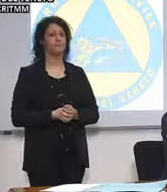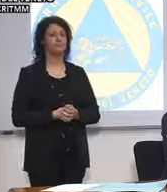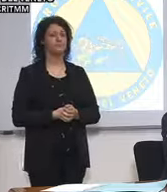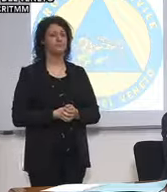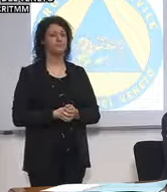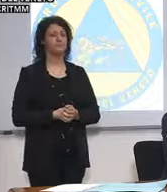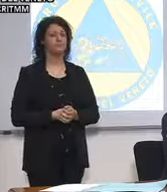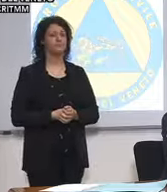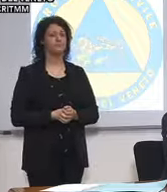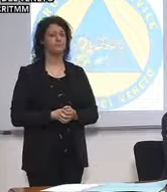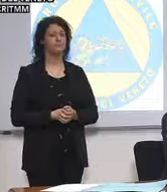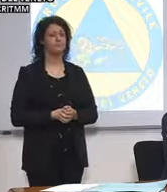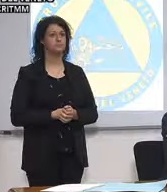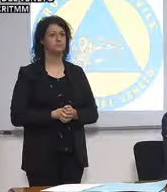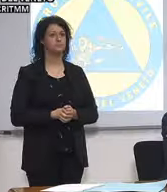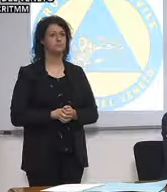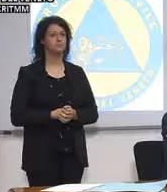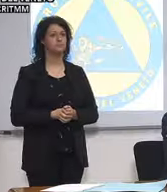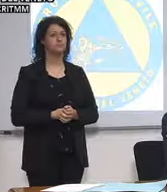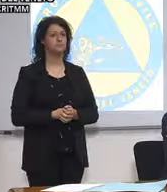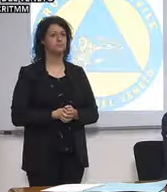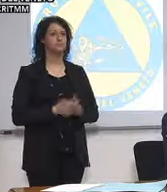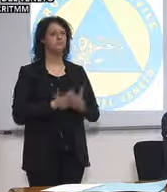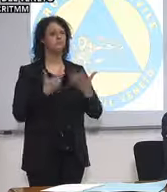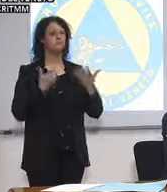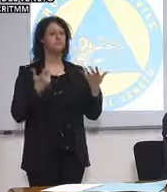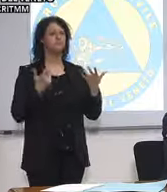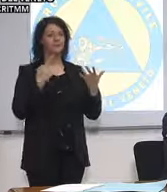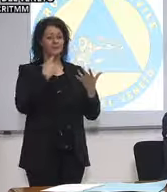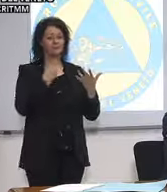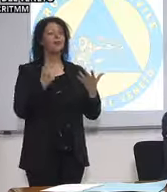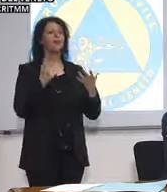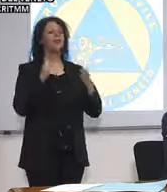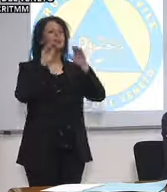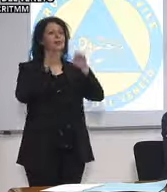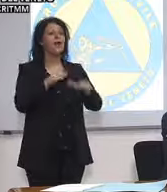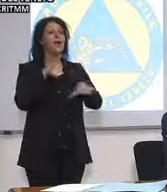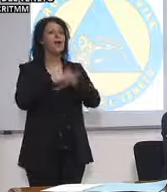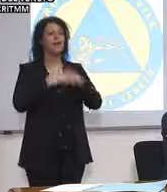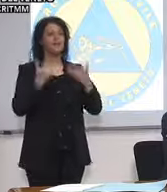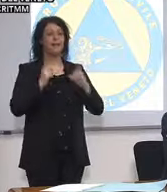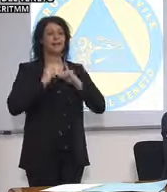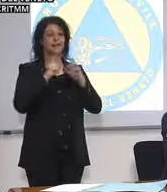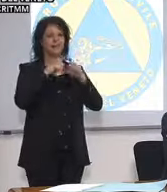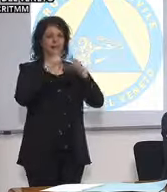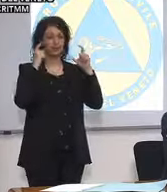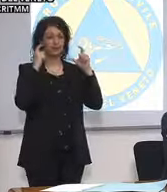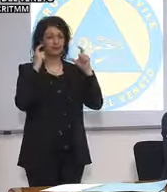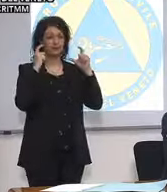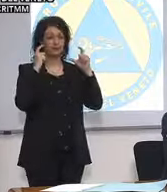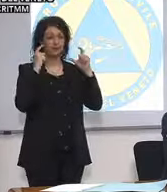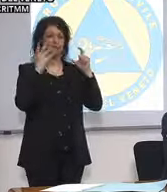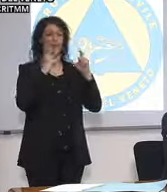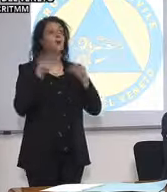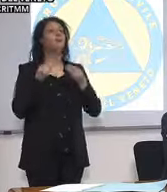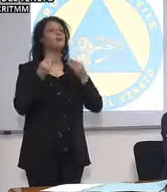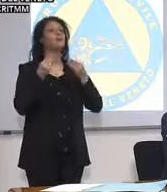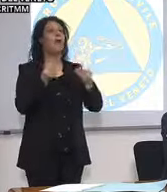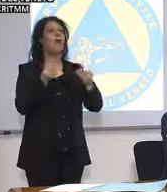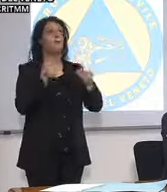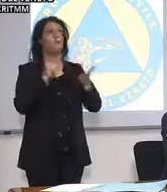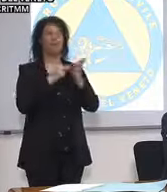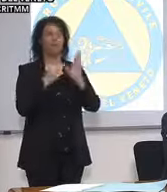che misure di tutela delle persone con i dispositivi e di apertura vadano nella direzione di mettere nei guai i cittadini. Se